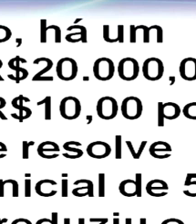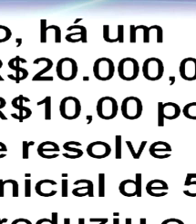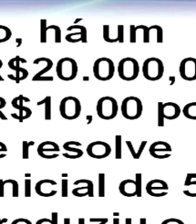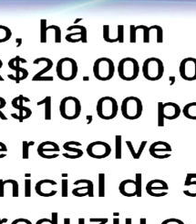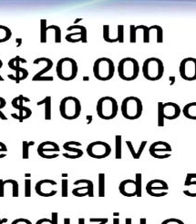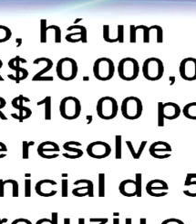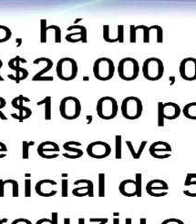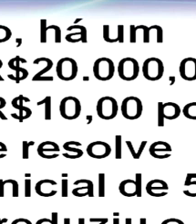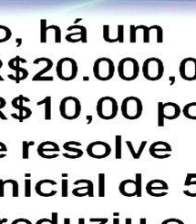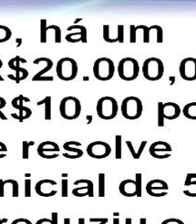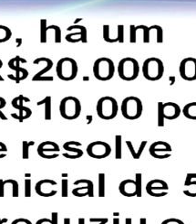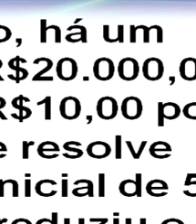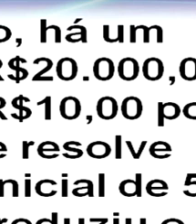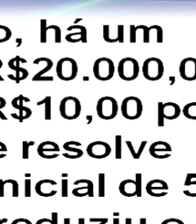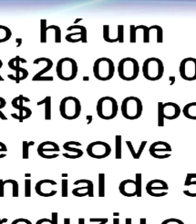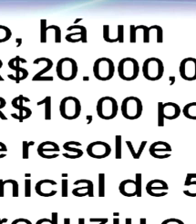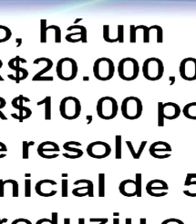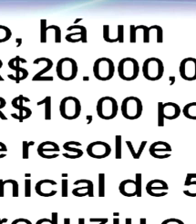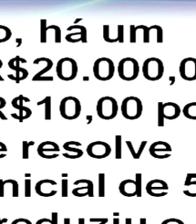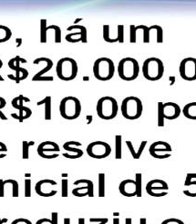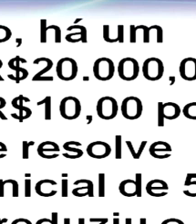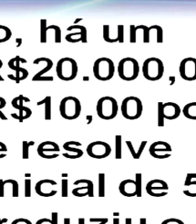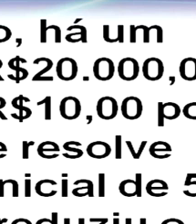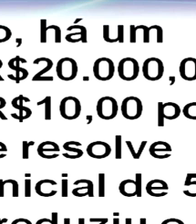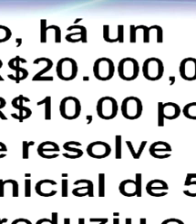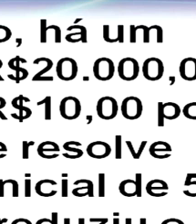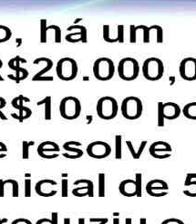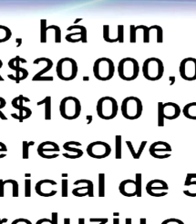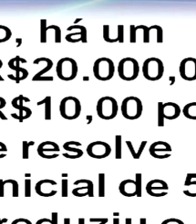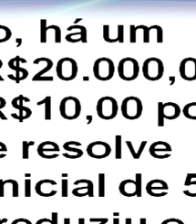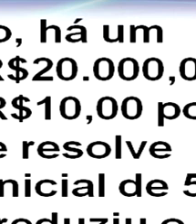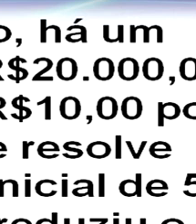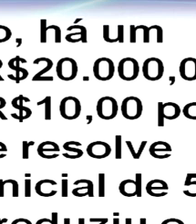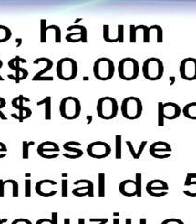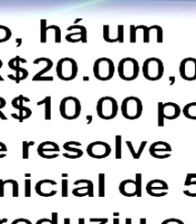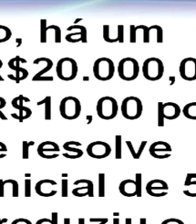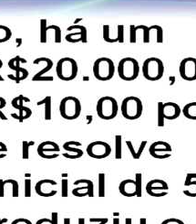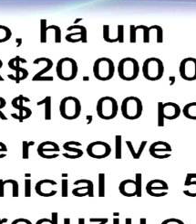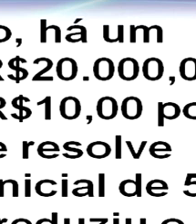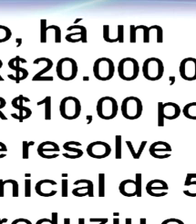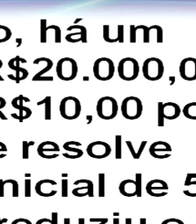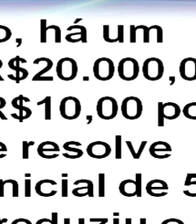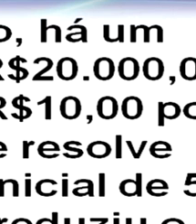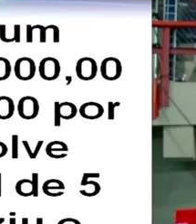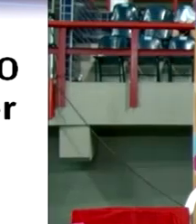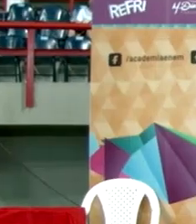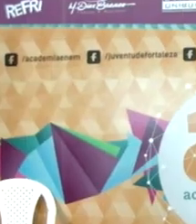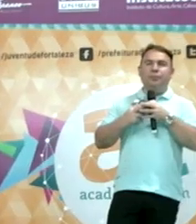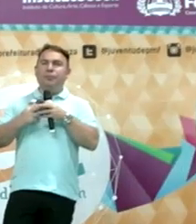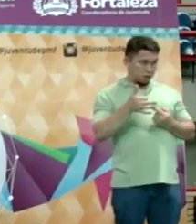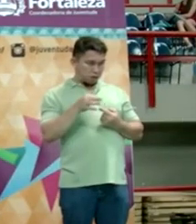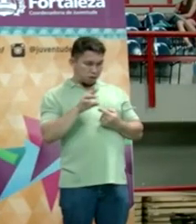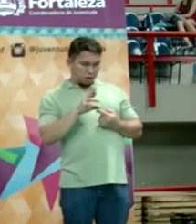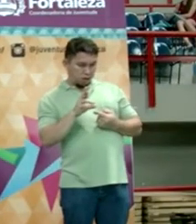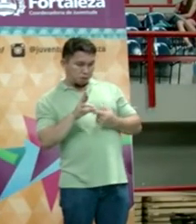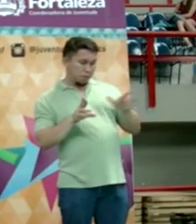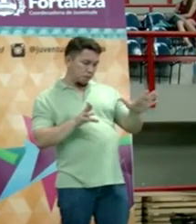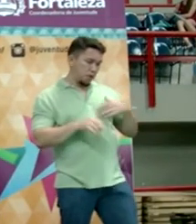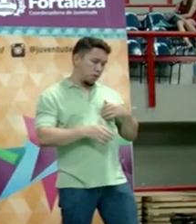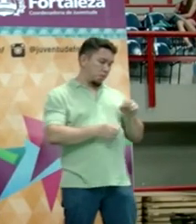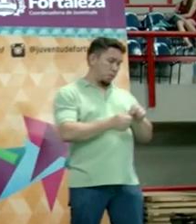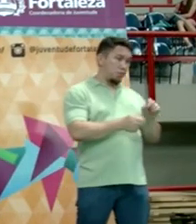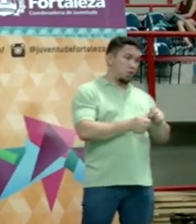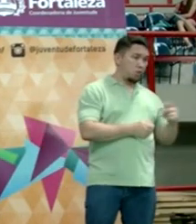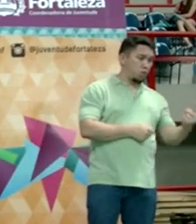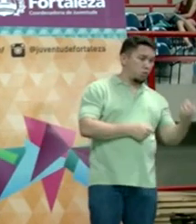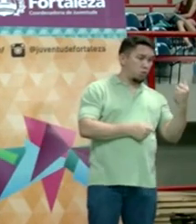teve um custo de 20 mil mais 10 mil, é por quê? Porque para produzir o primeiro livro, independente